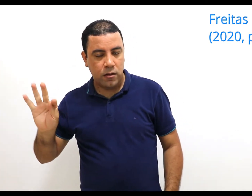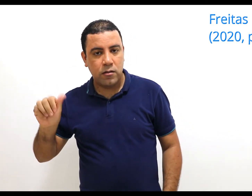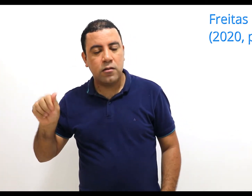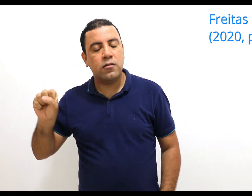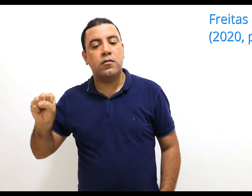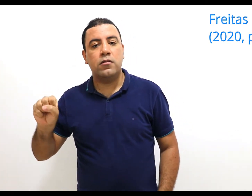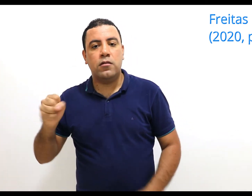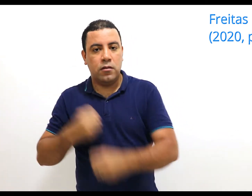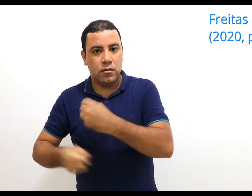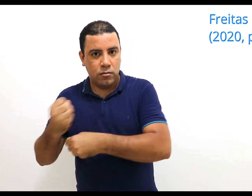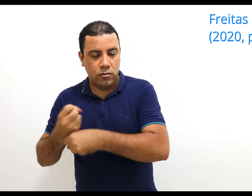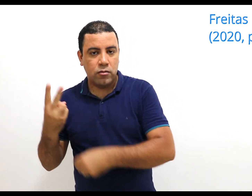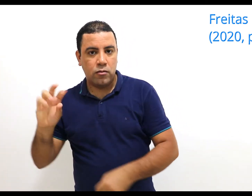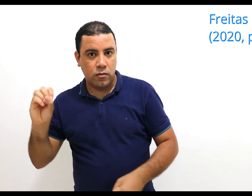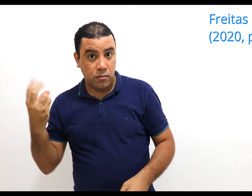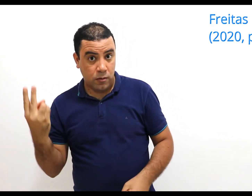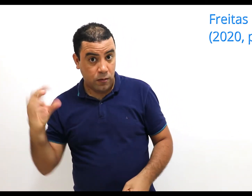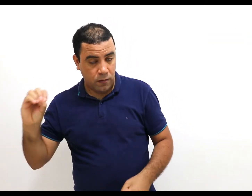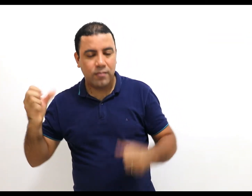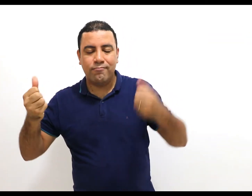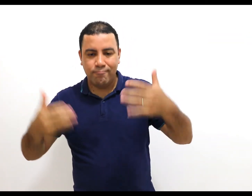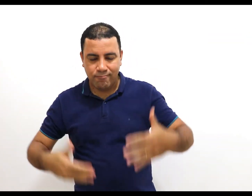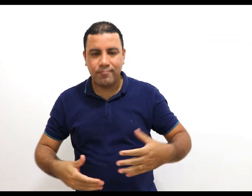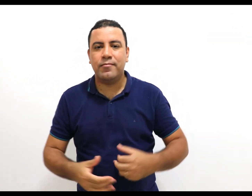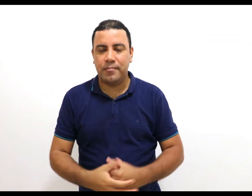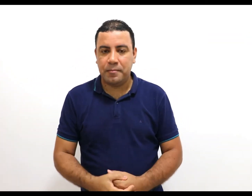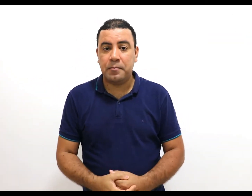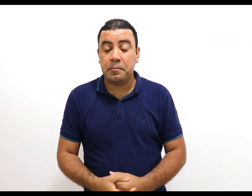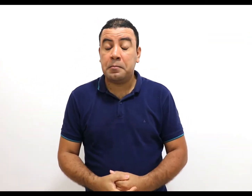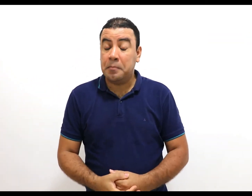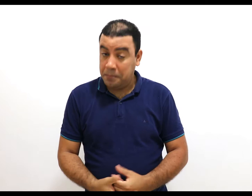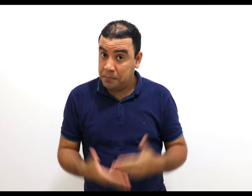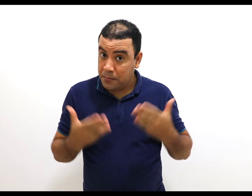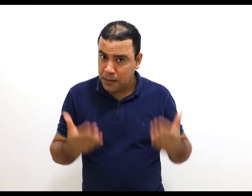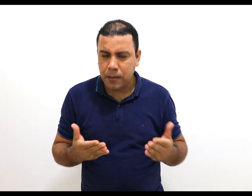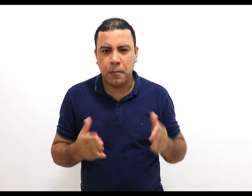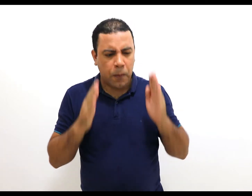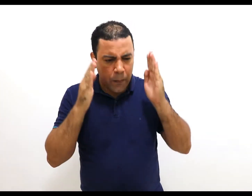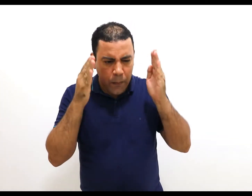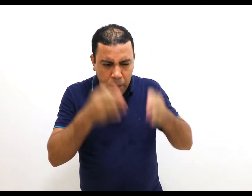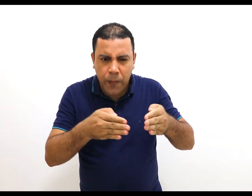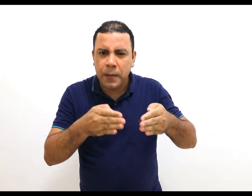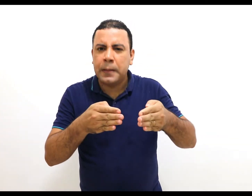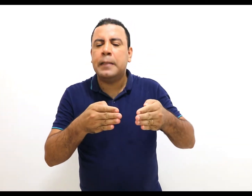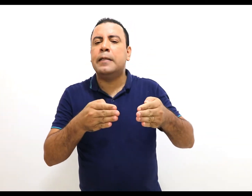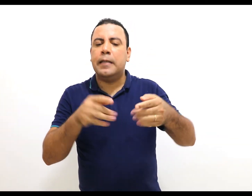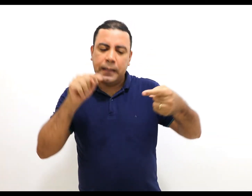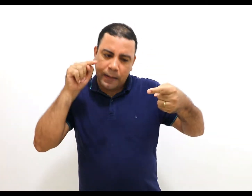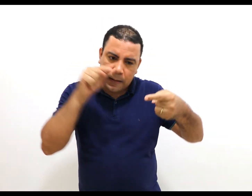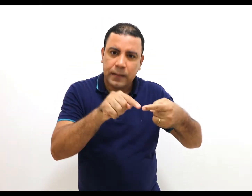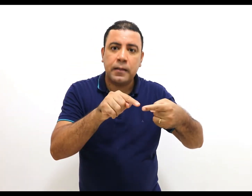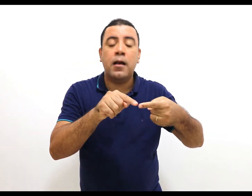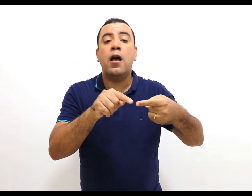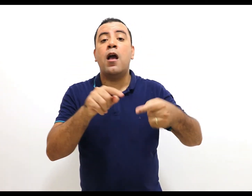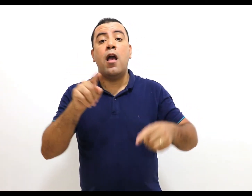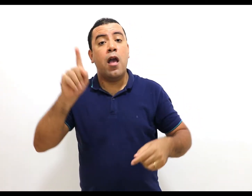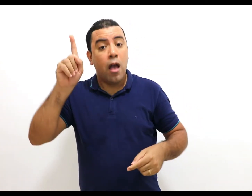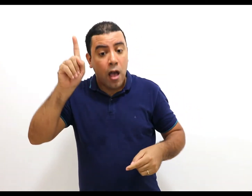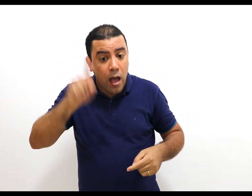corpóreo-visual, conforme Freitas 2020. Nesse ponto específico,